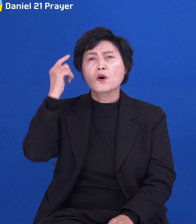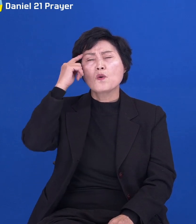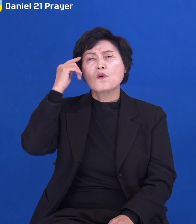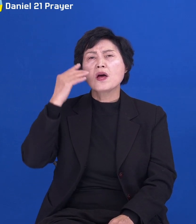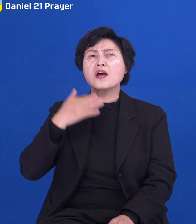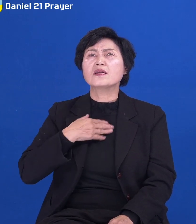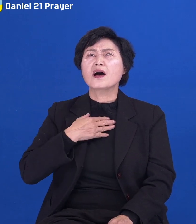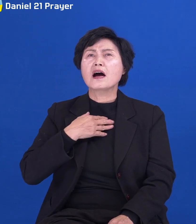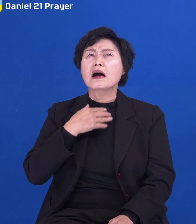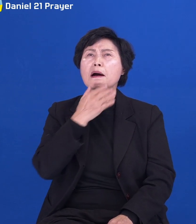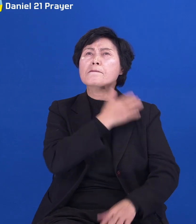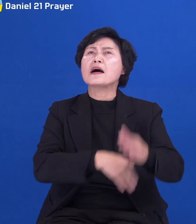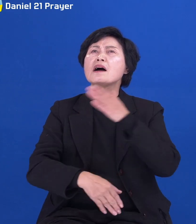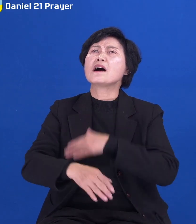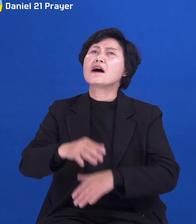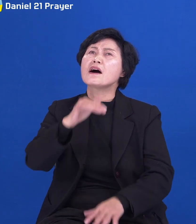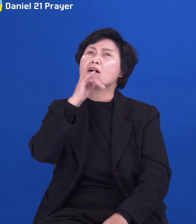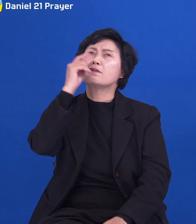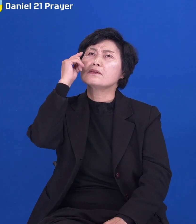버리셨어요?